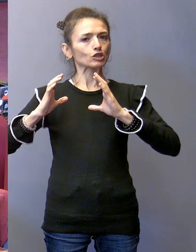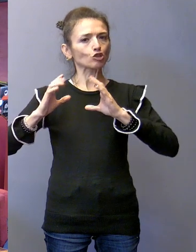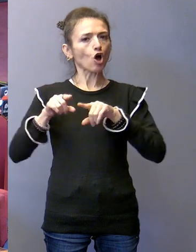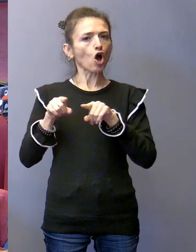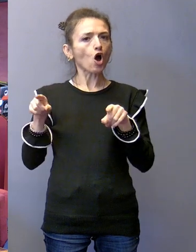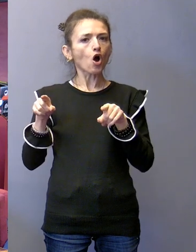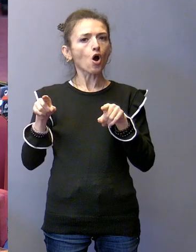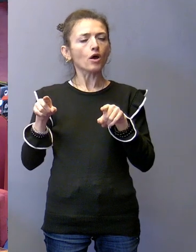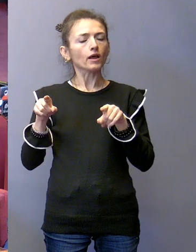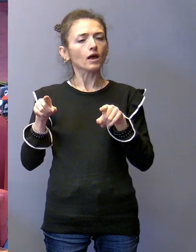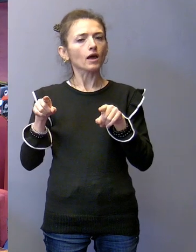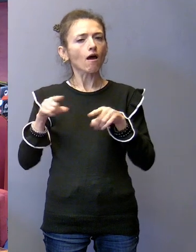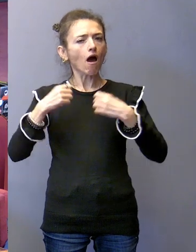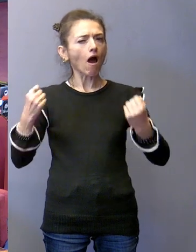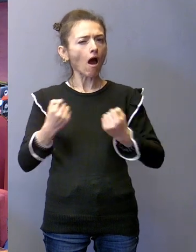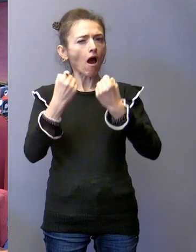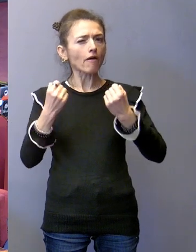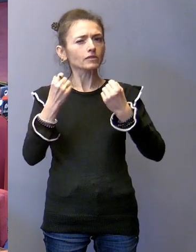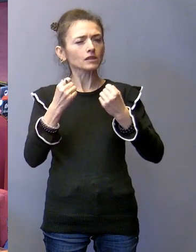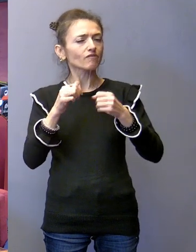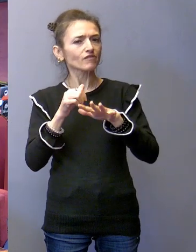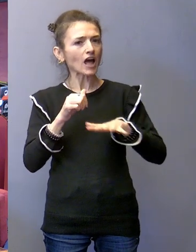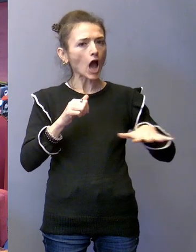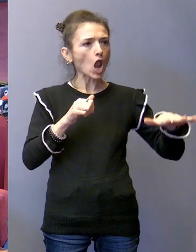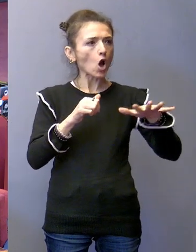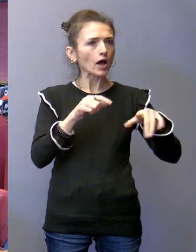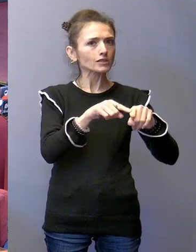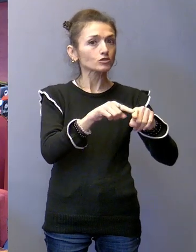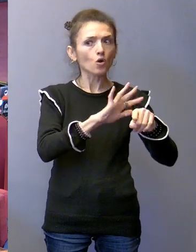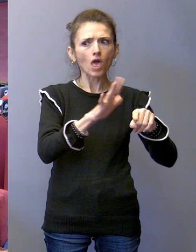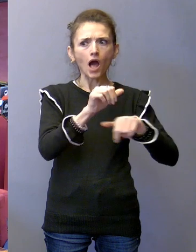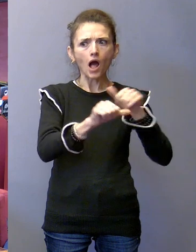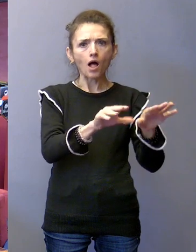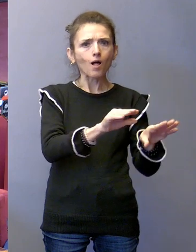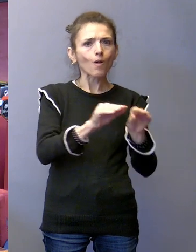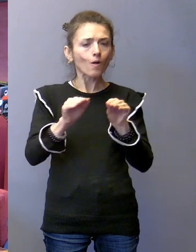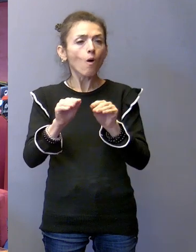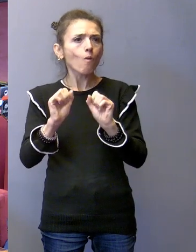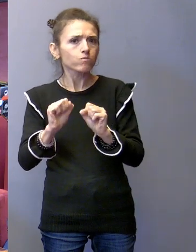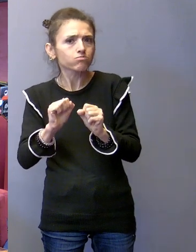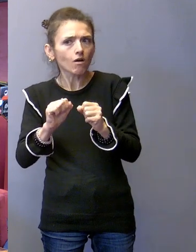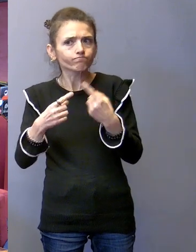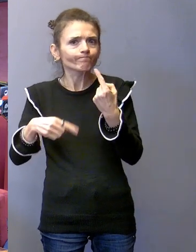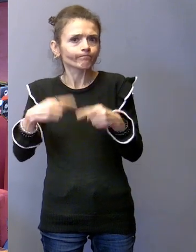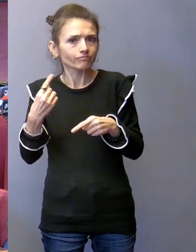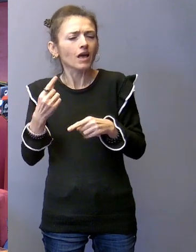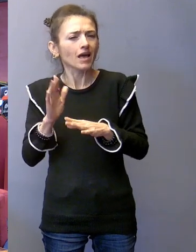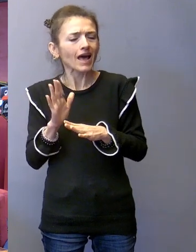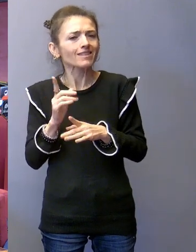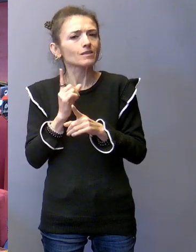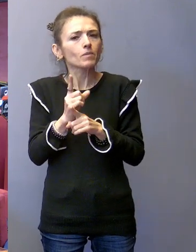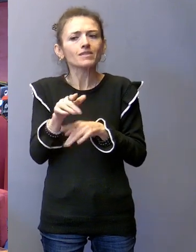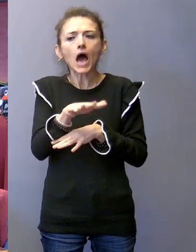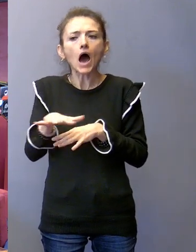locazione della propria attività in un posto piuttosto che in un altro Questo è a miglioramento se io però so che cosa voglio fare di